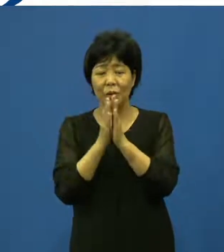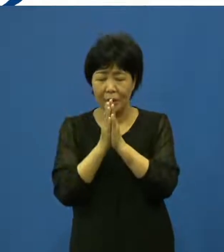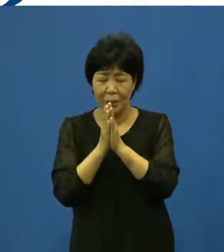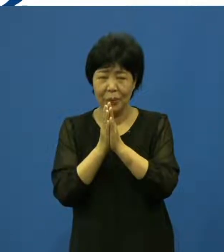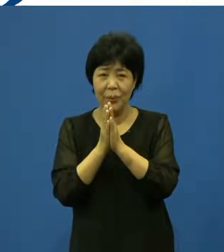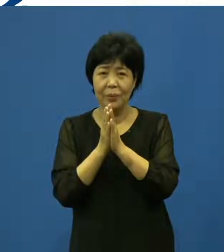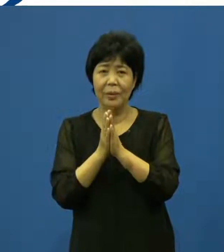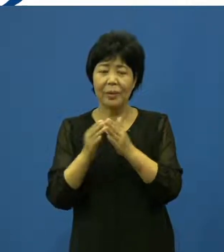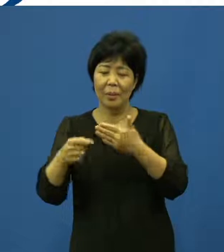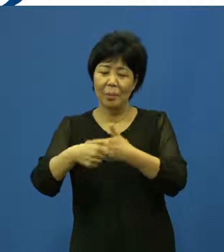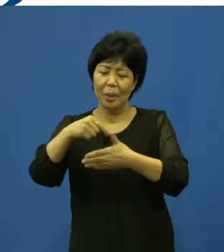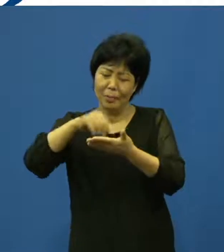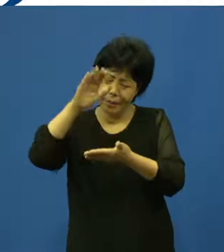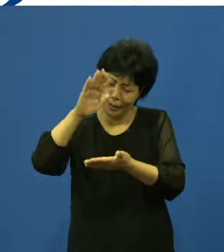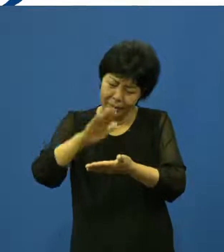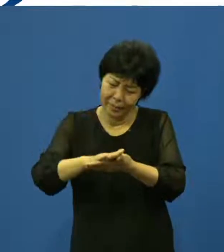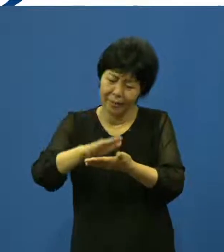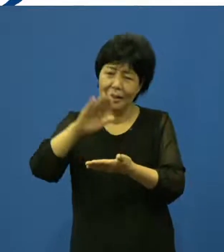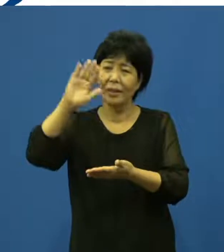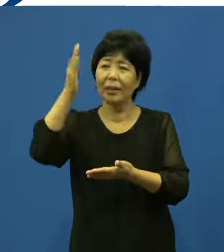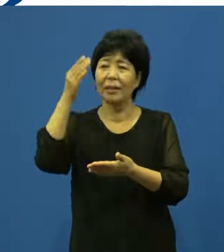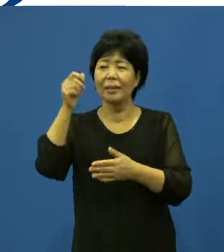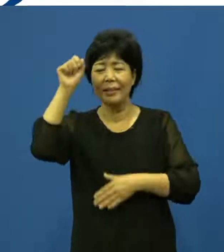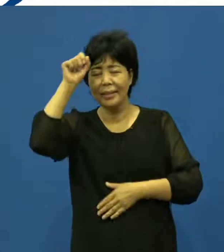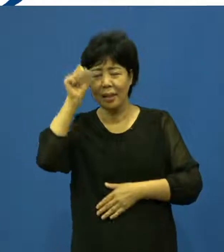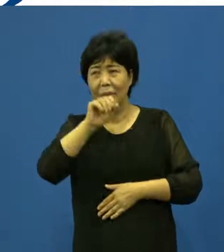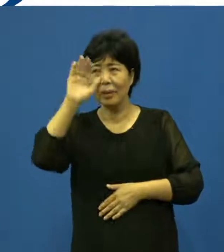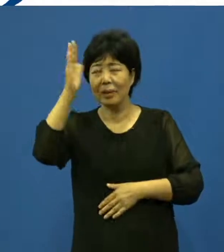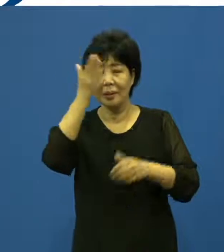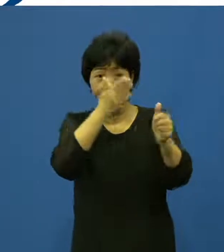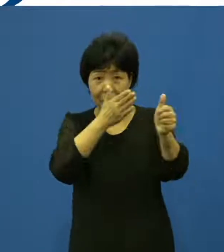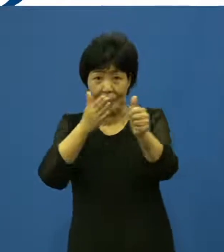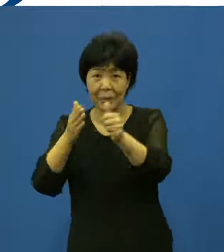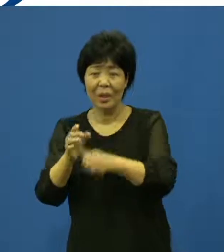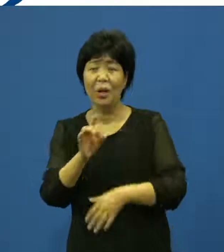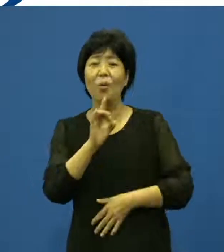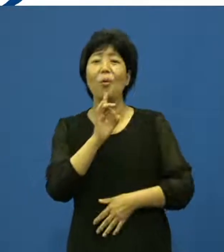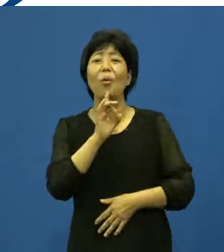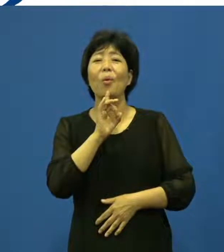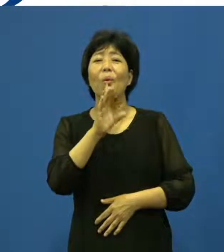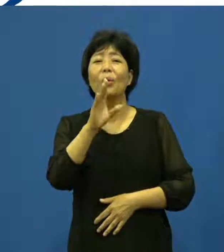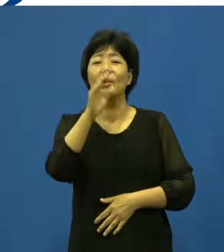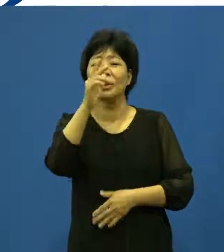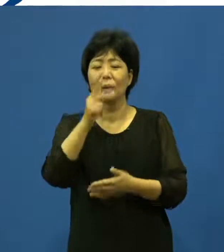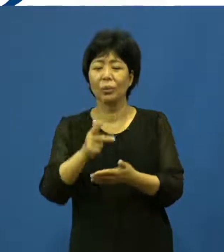다시 뜨거워지는 이 새벽이 되기를 원합니다. 356장 오직 주의 은혜로